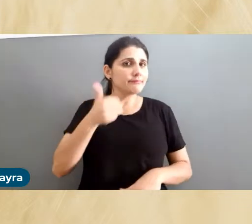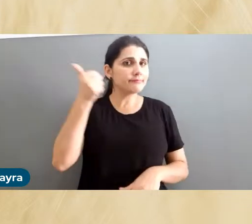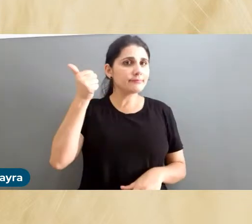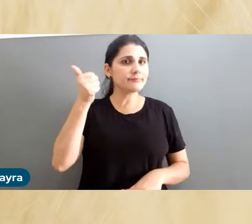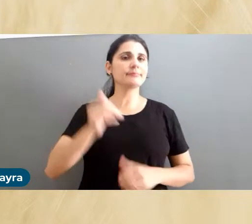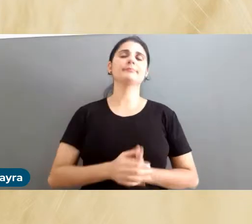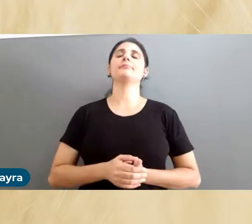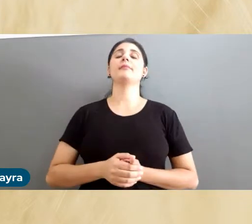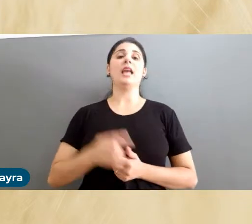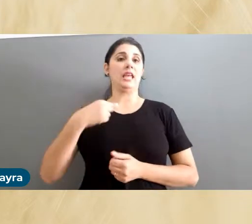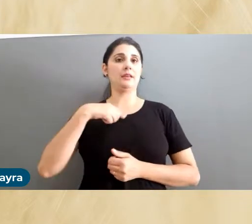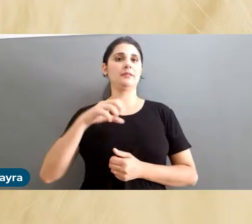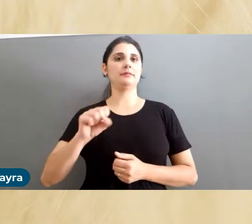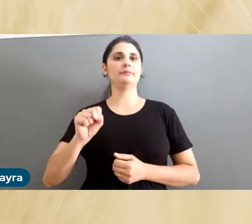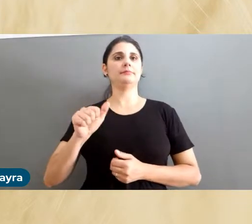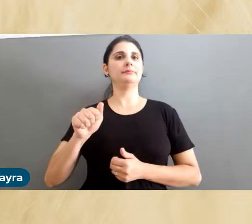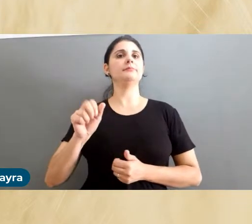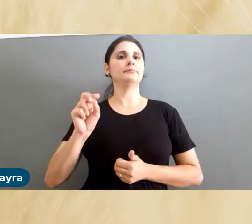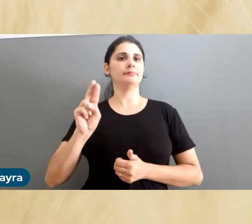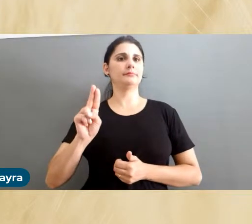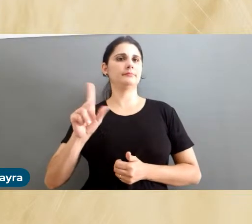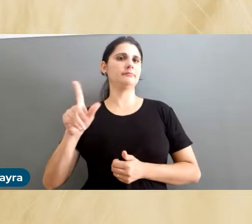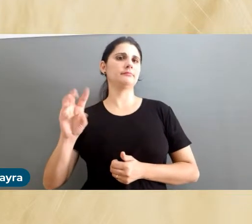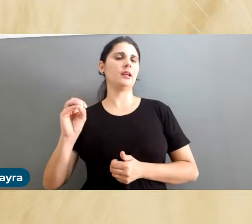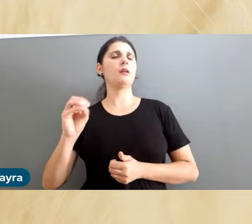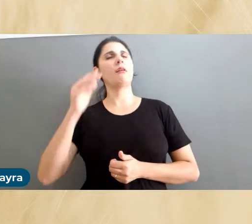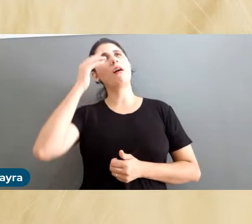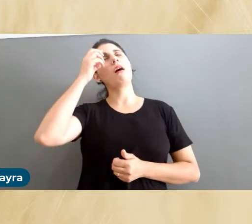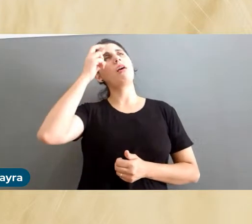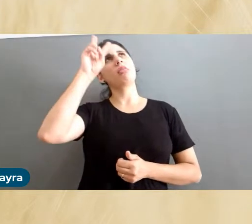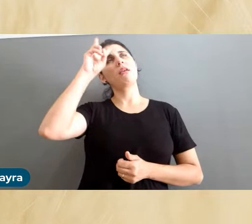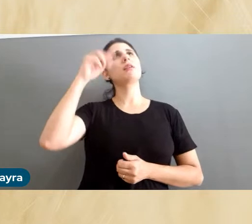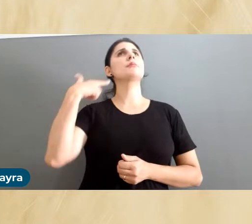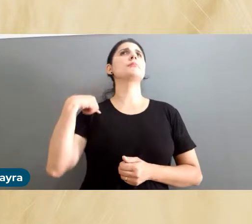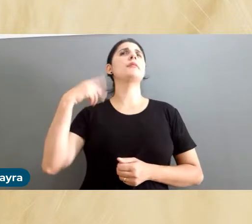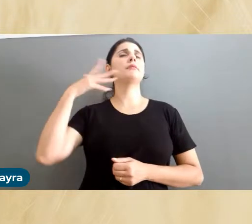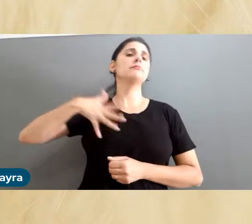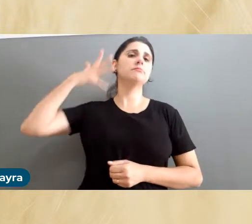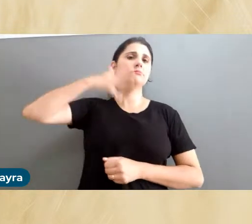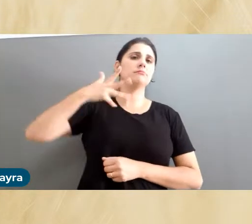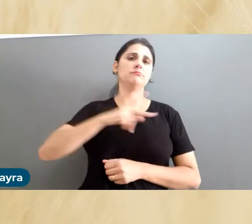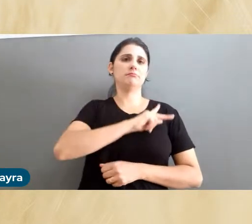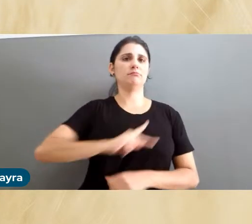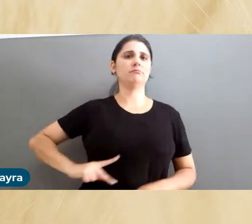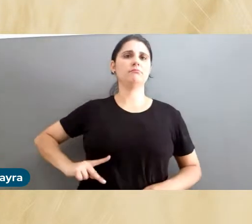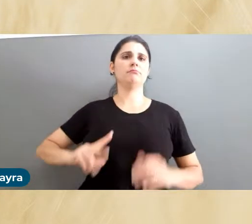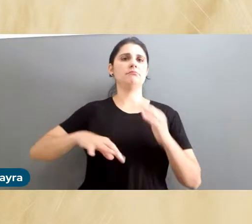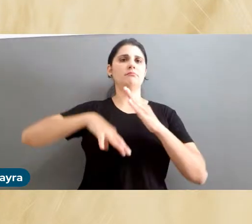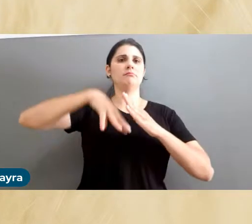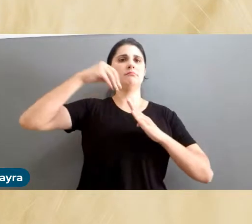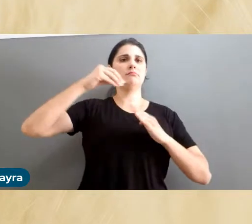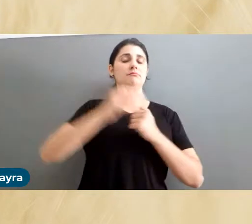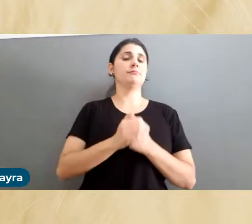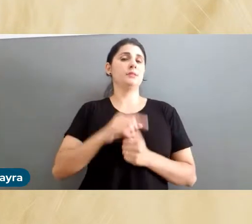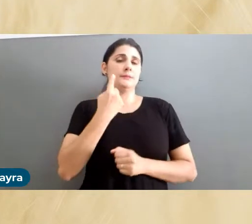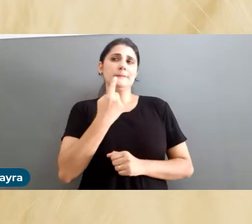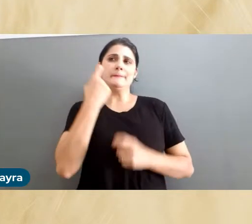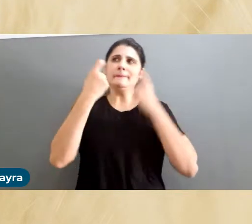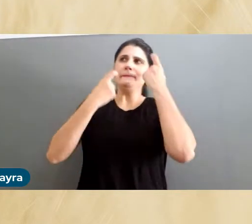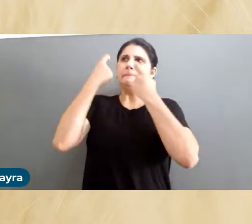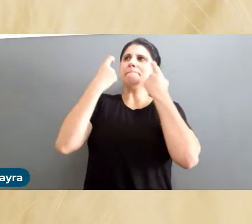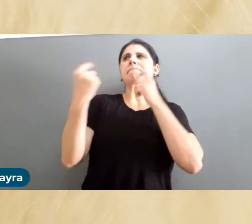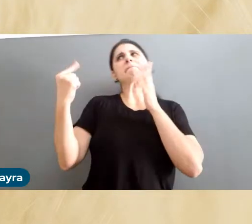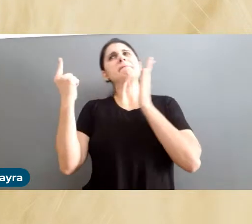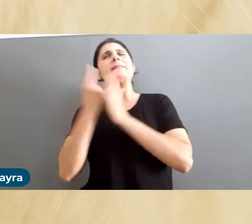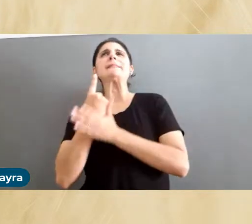me recordo que certa vez estava dando uma palestra para vários presidentes de casas espíritas E um deles, com um ar mais preocupado, se dirigiu e me perguntou